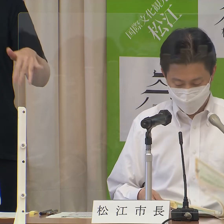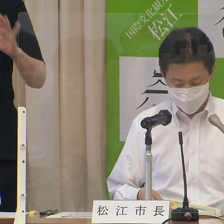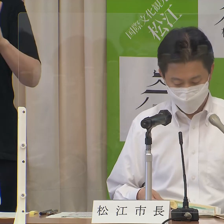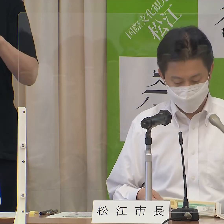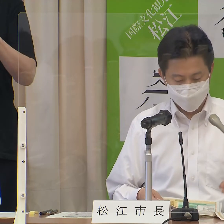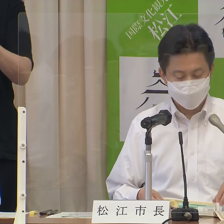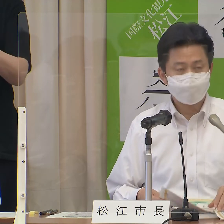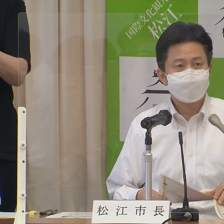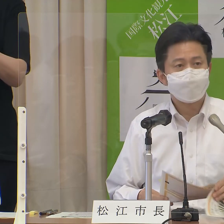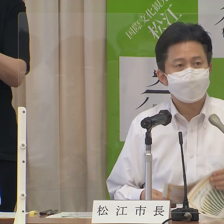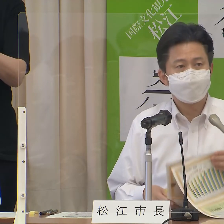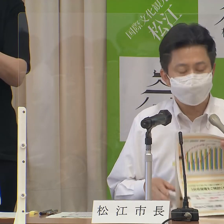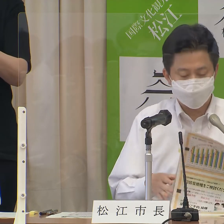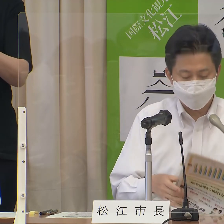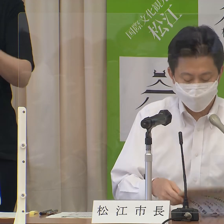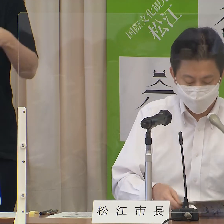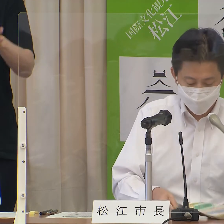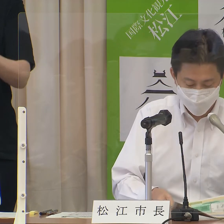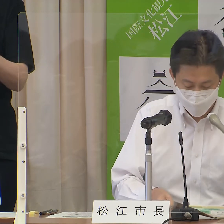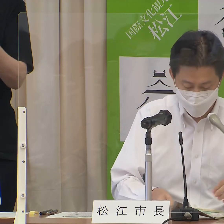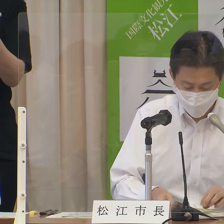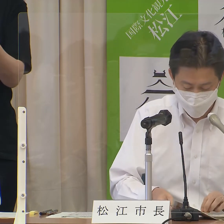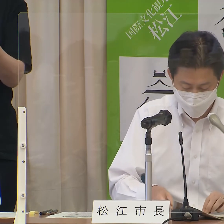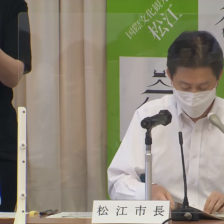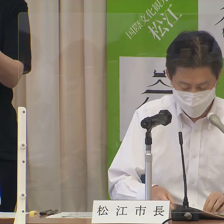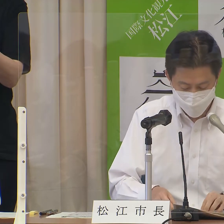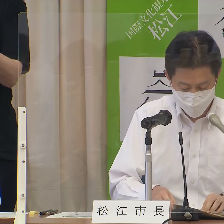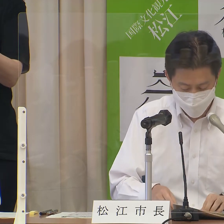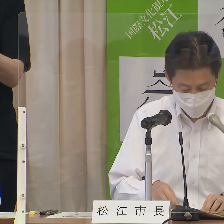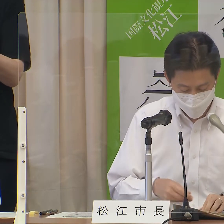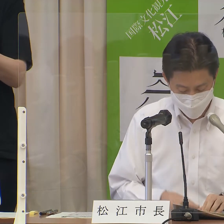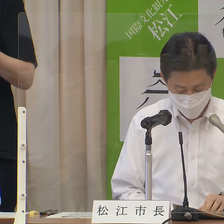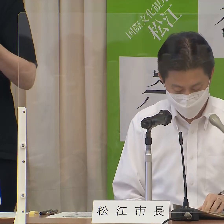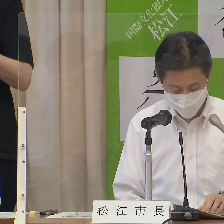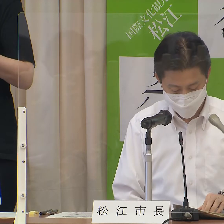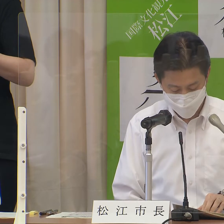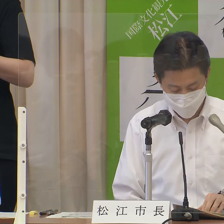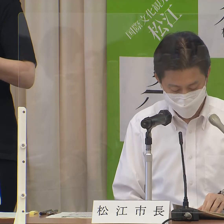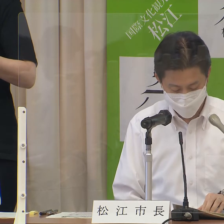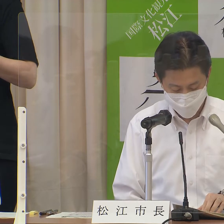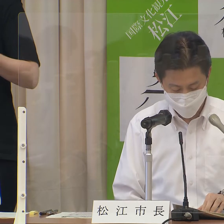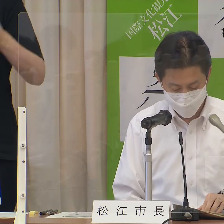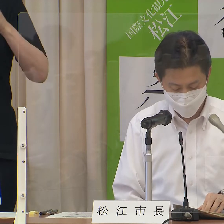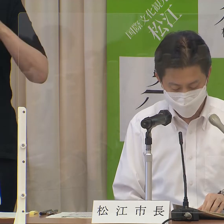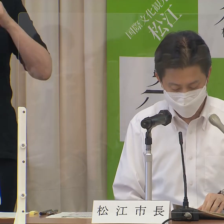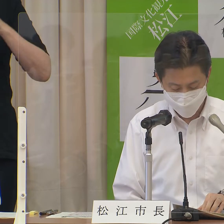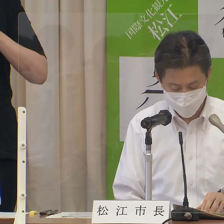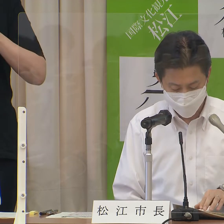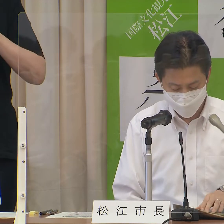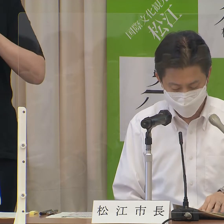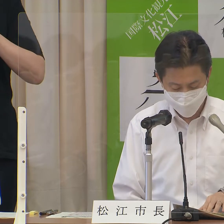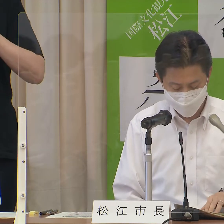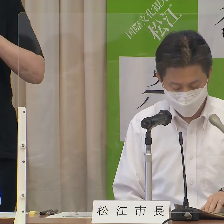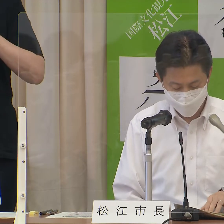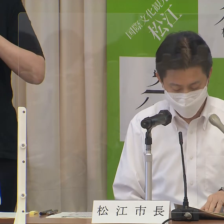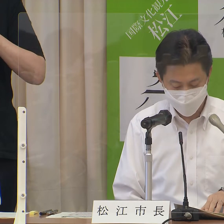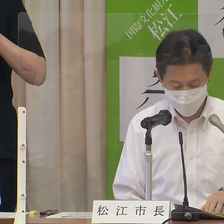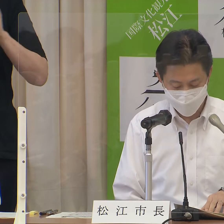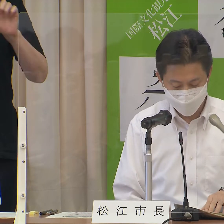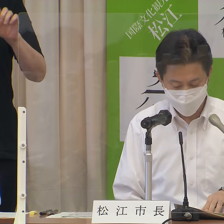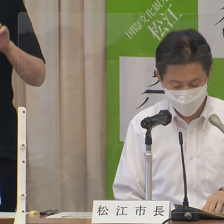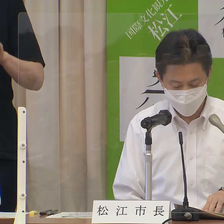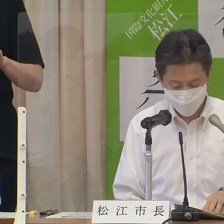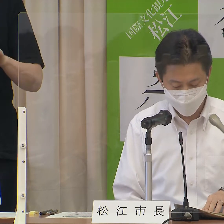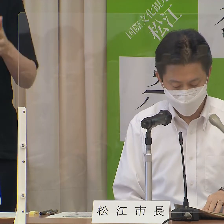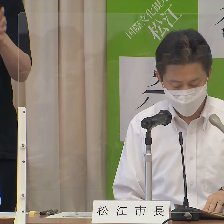これは班長クラスの業務になる職員を指定して教員というのは、班は何班があって、